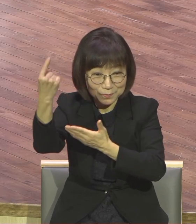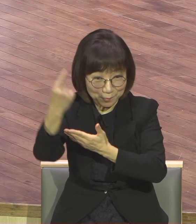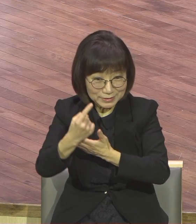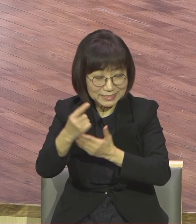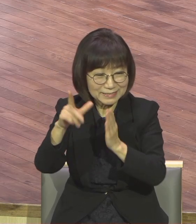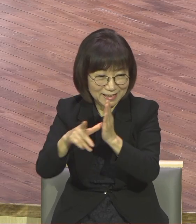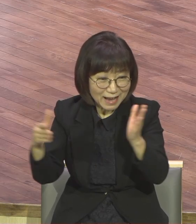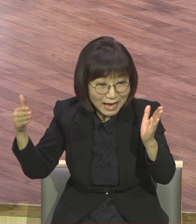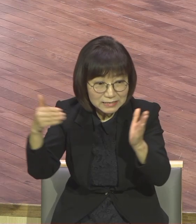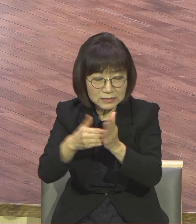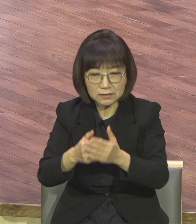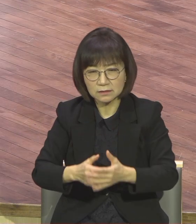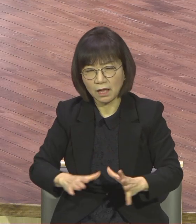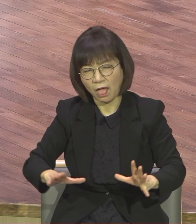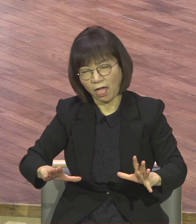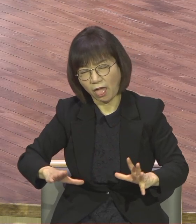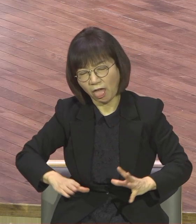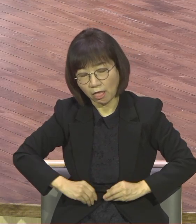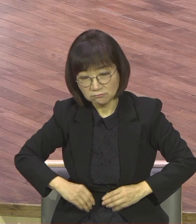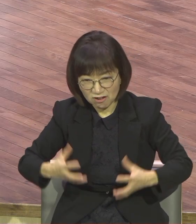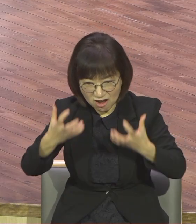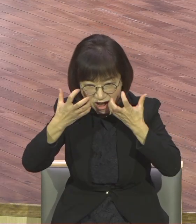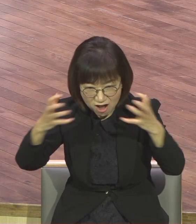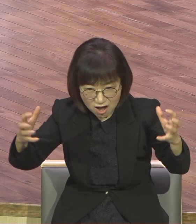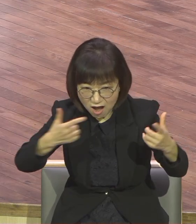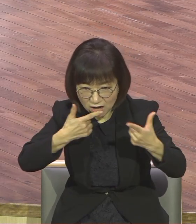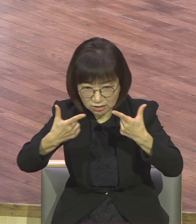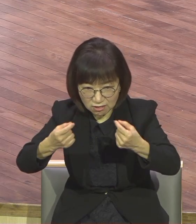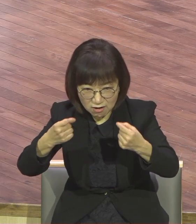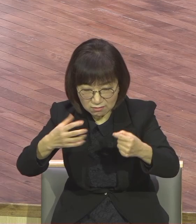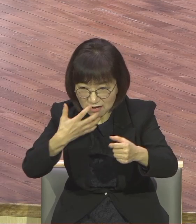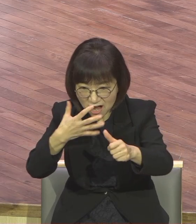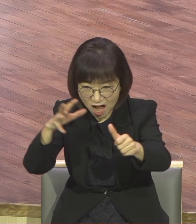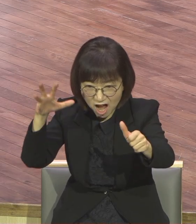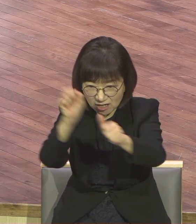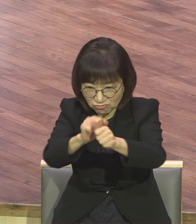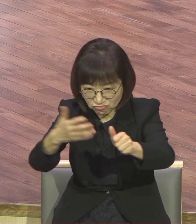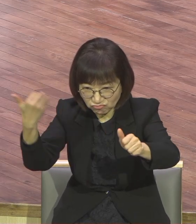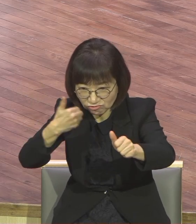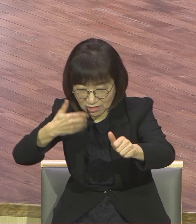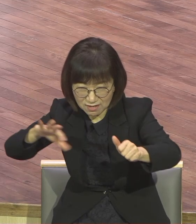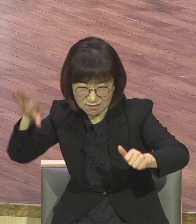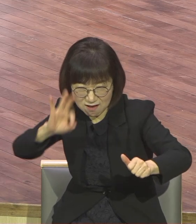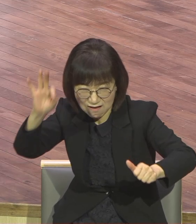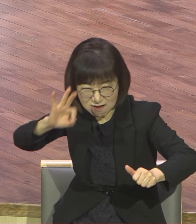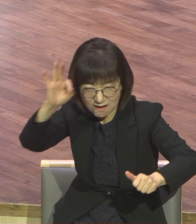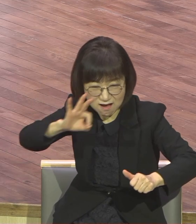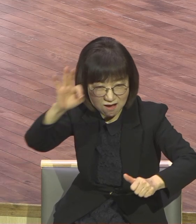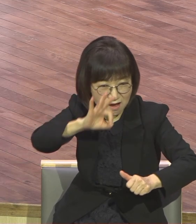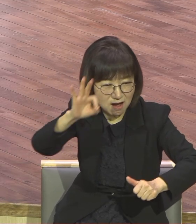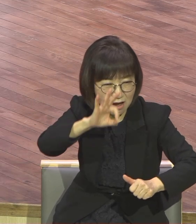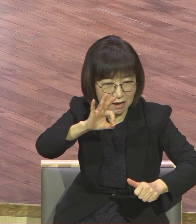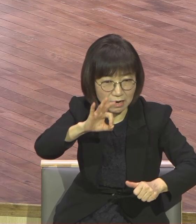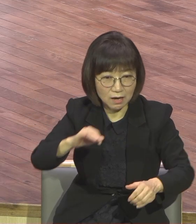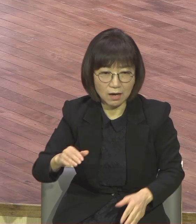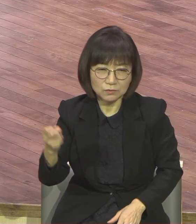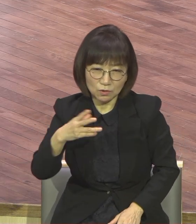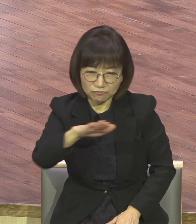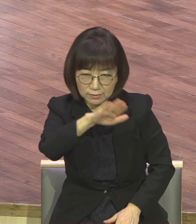사자같이 두루 돌아다니면서 삼칠을 찾는다. 어떻게 하시든지 우리를